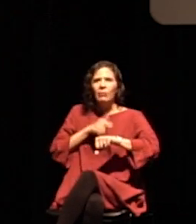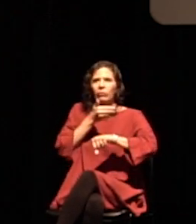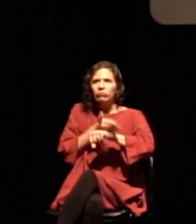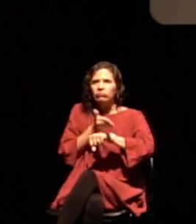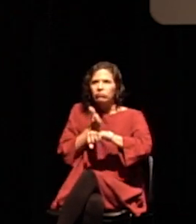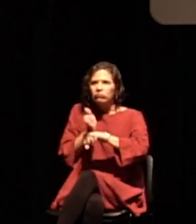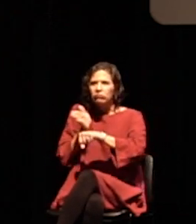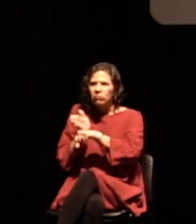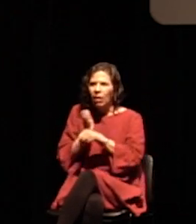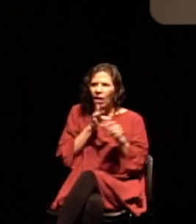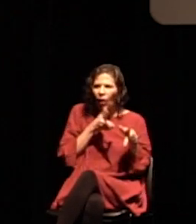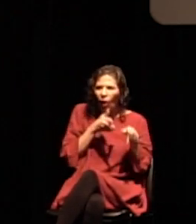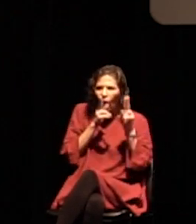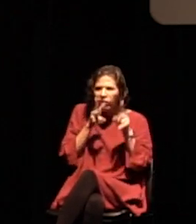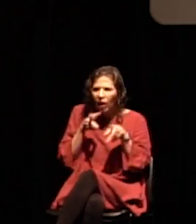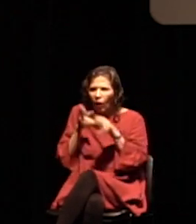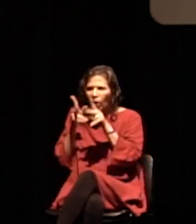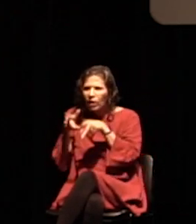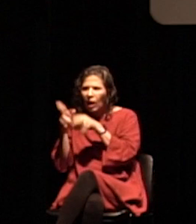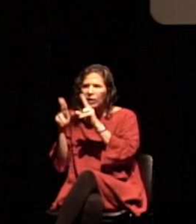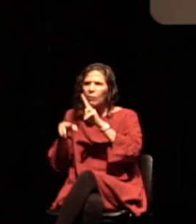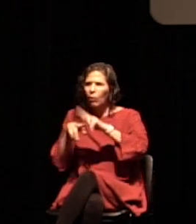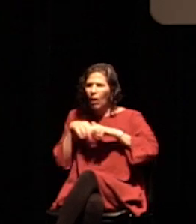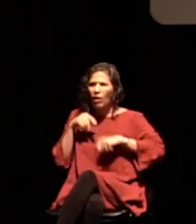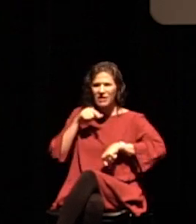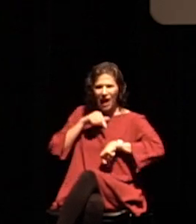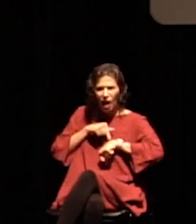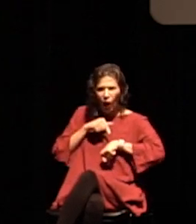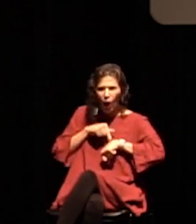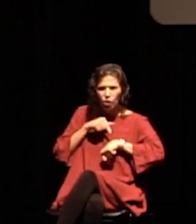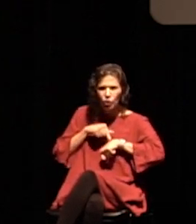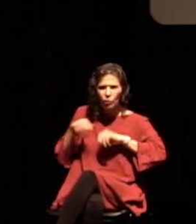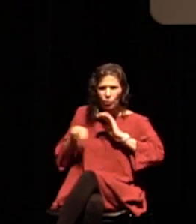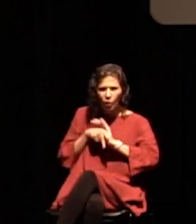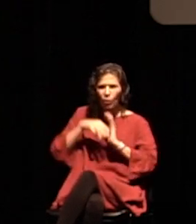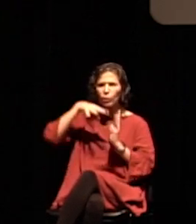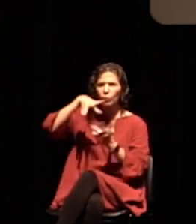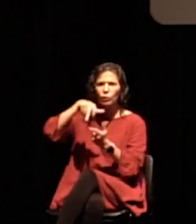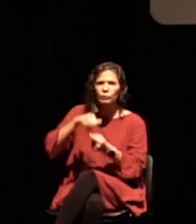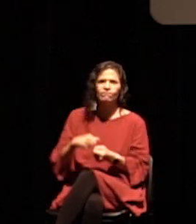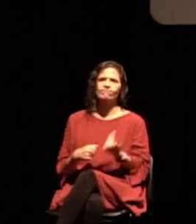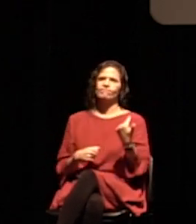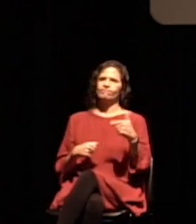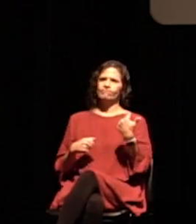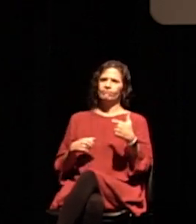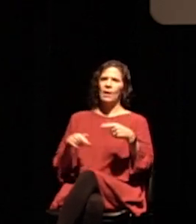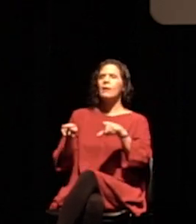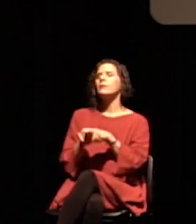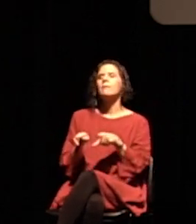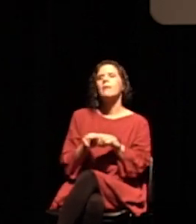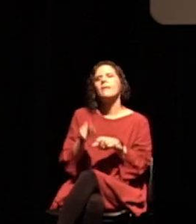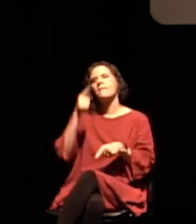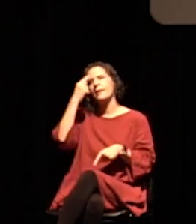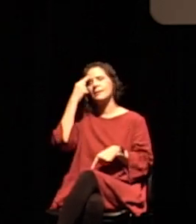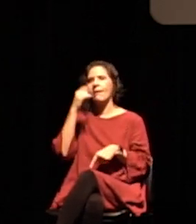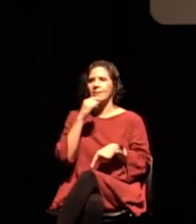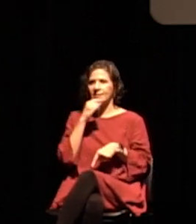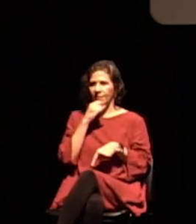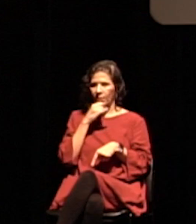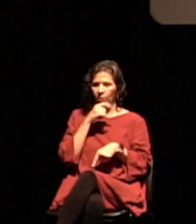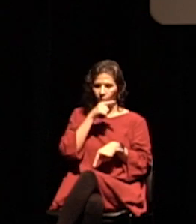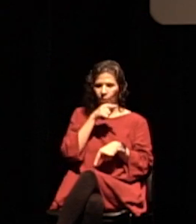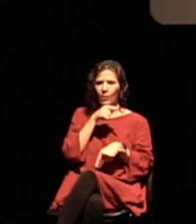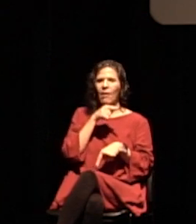fracionado por um relógio mundano. Não há como reduzir a criatura a